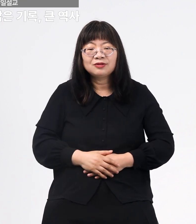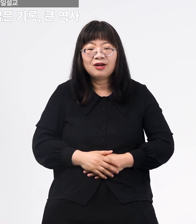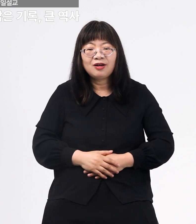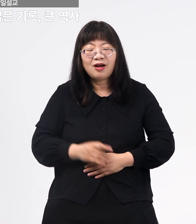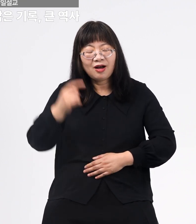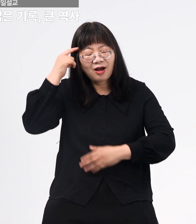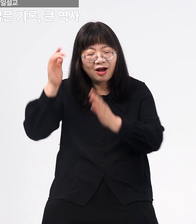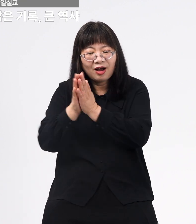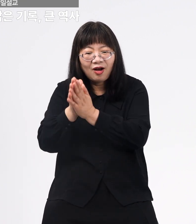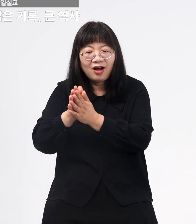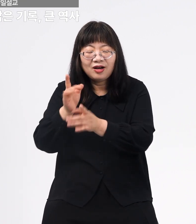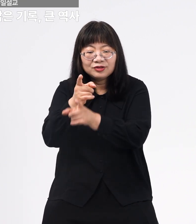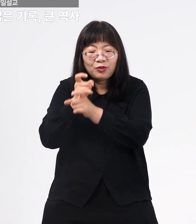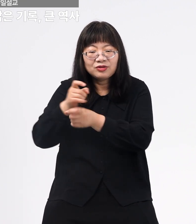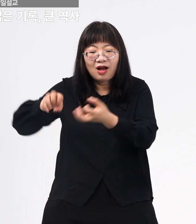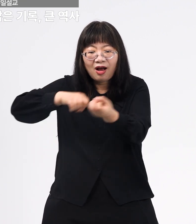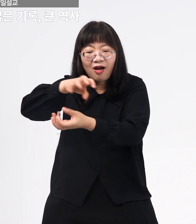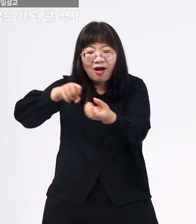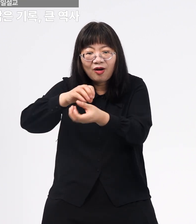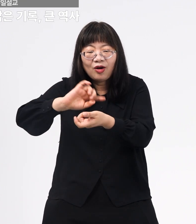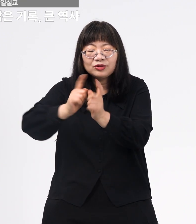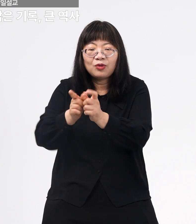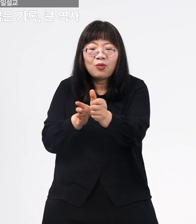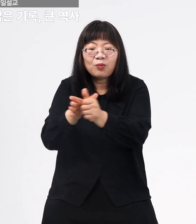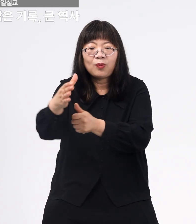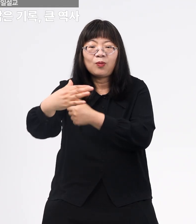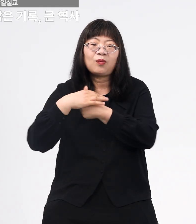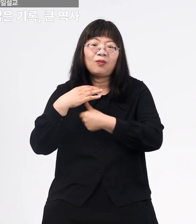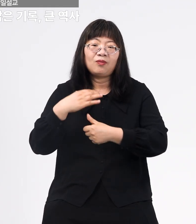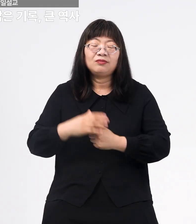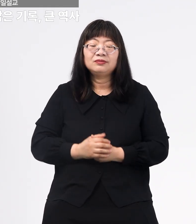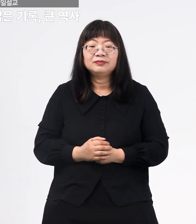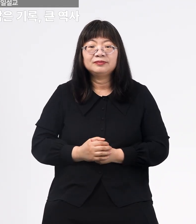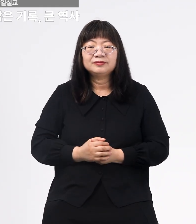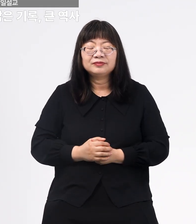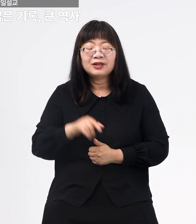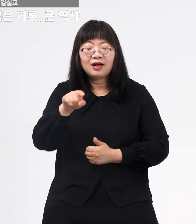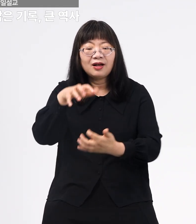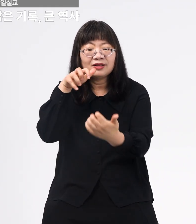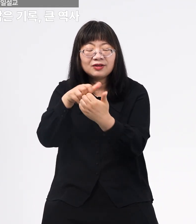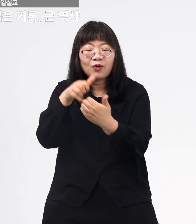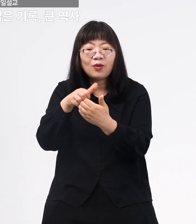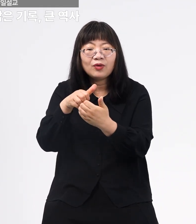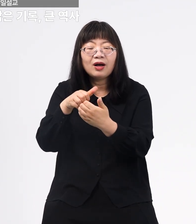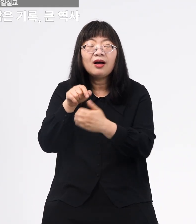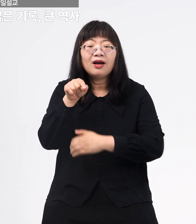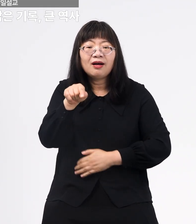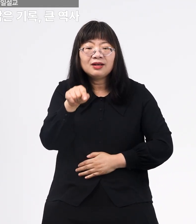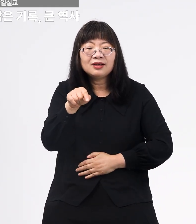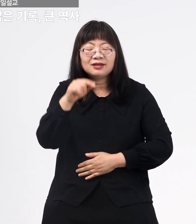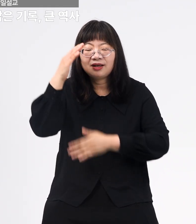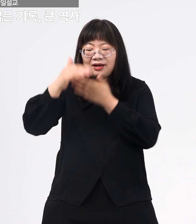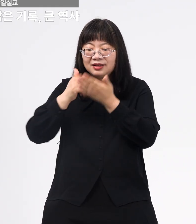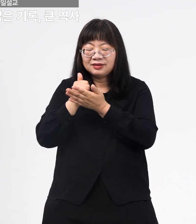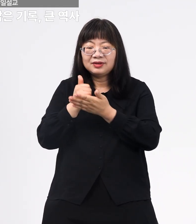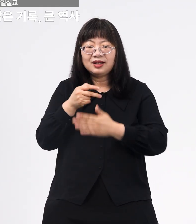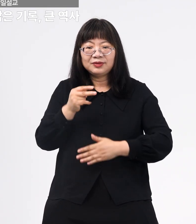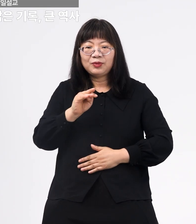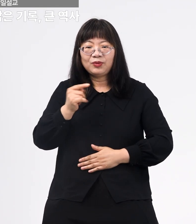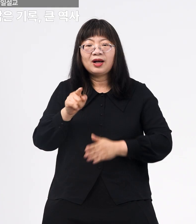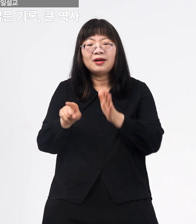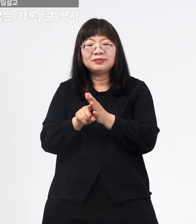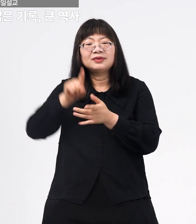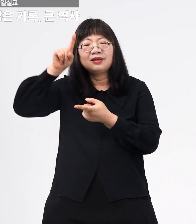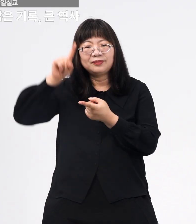빠져서 적들이 서로 치고받고 죽입니다. 그러니까 이 전쟁은 하나님이 드보라의